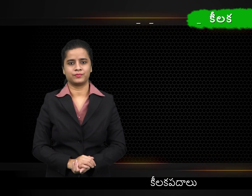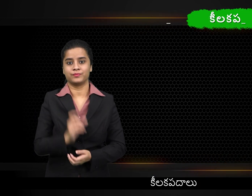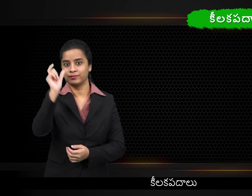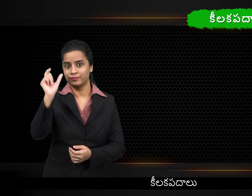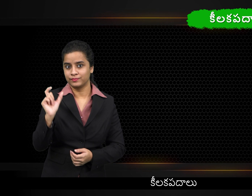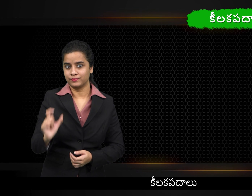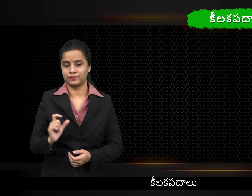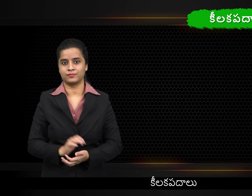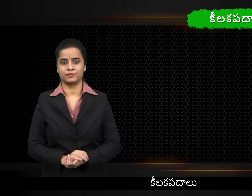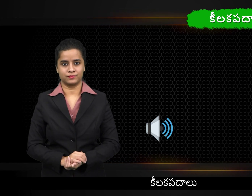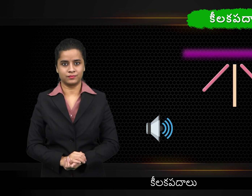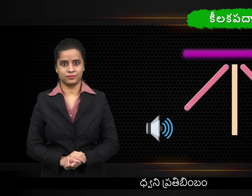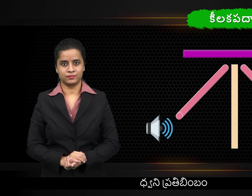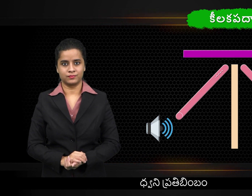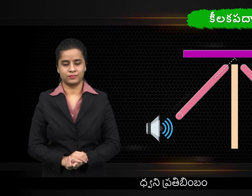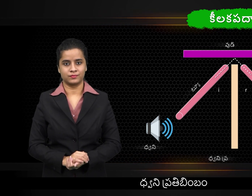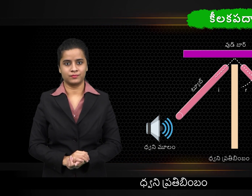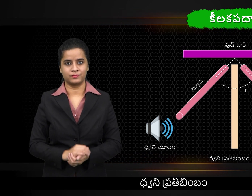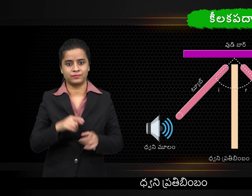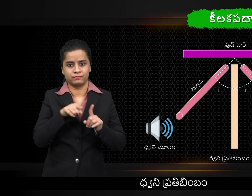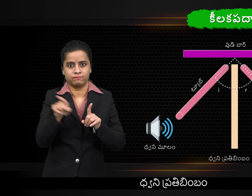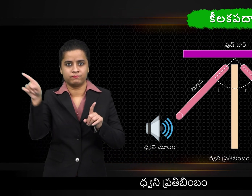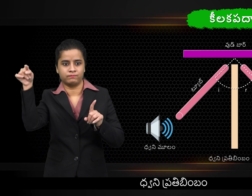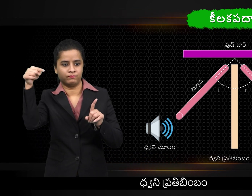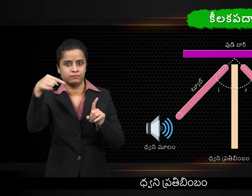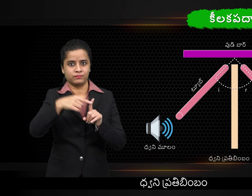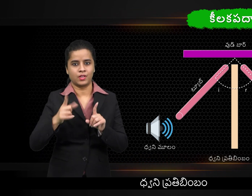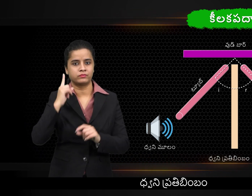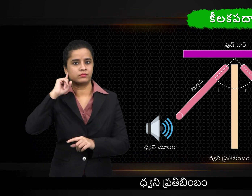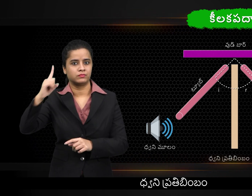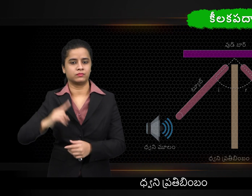కీలక పదాలు. ధ్వని ప్రతిబింబం,